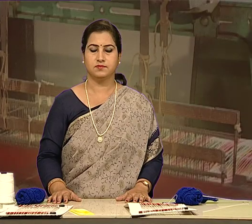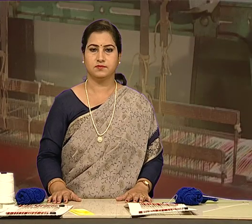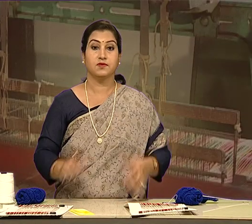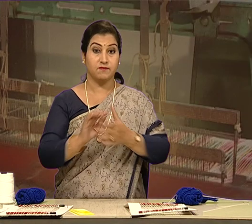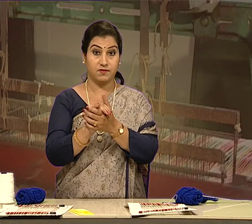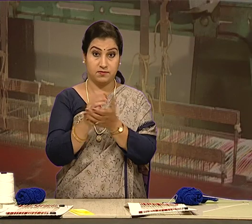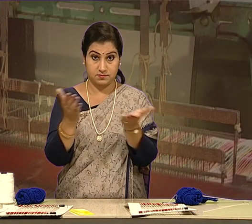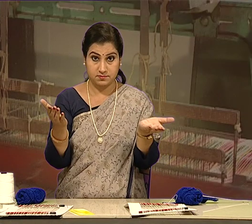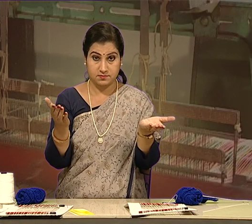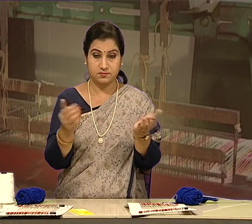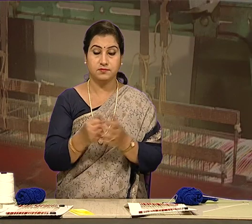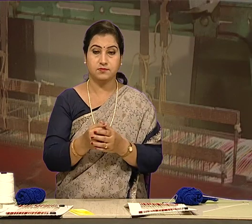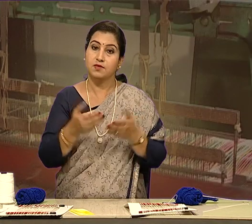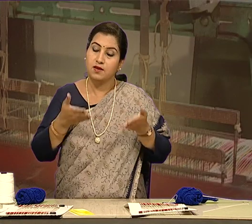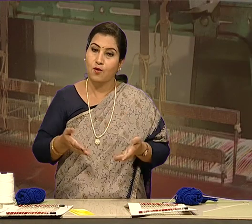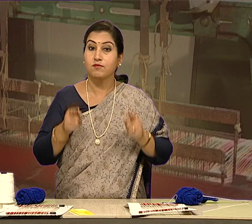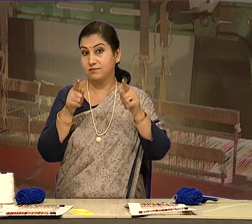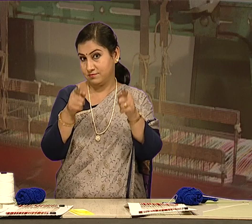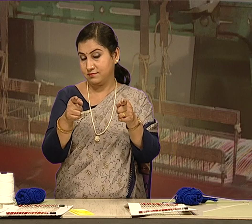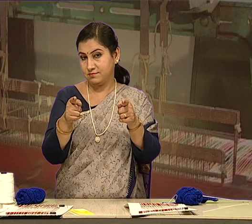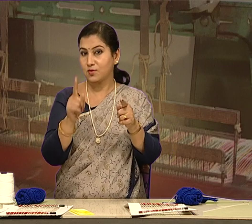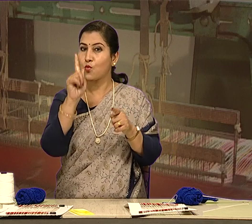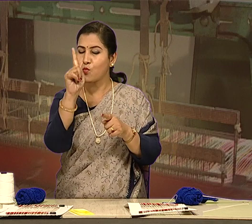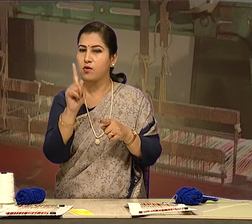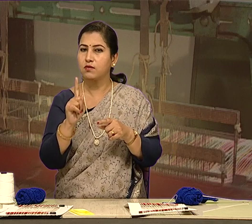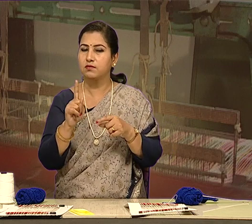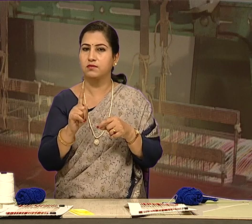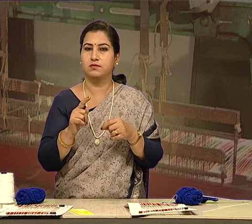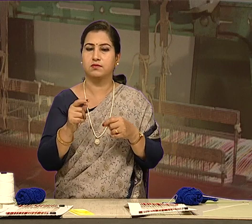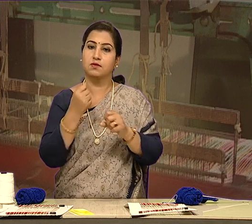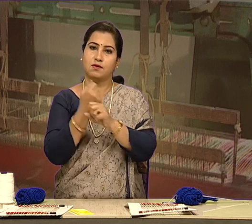साथियों, अब आपके लिए एक परियोजना कार्य है।